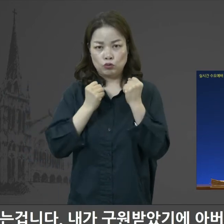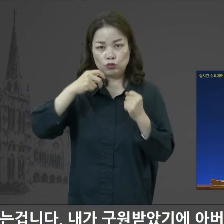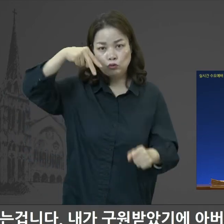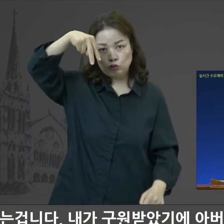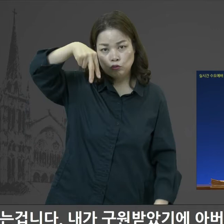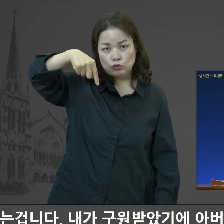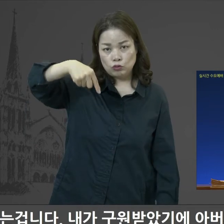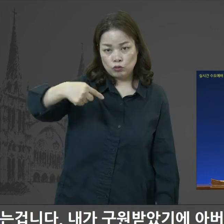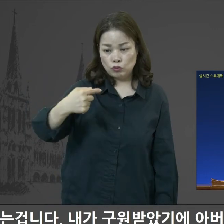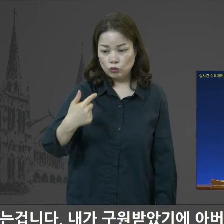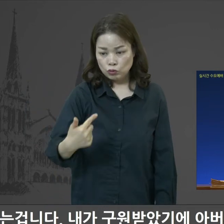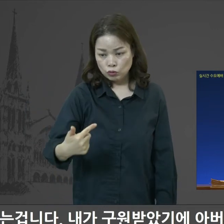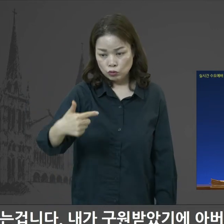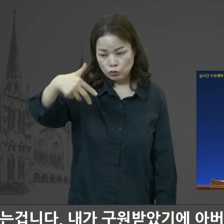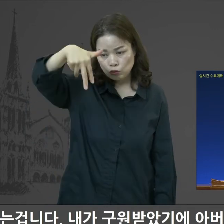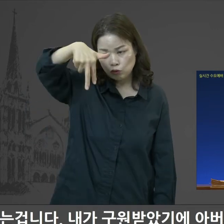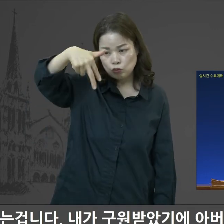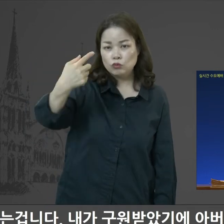순종이라고 우리가 이름하는 거예요.